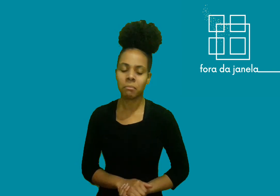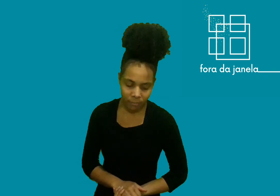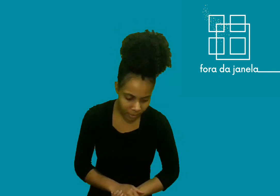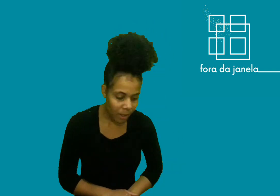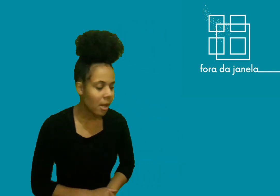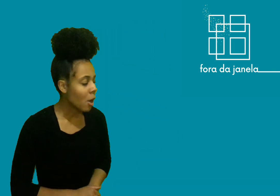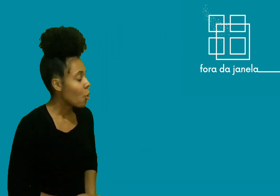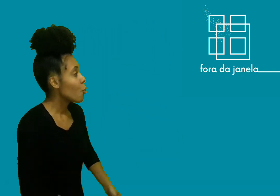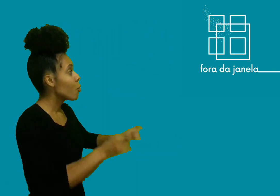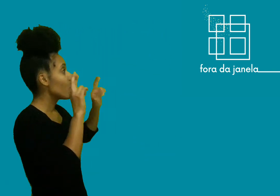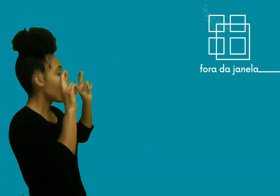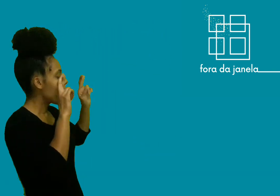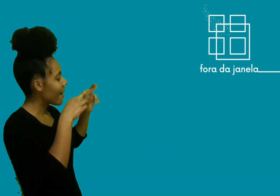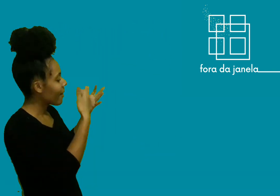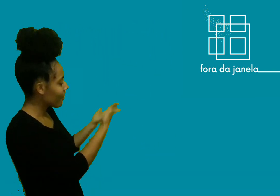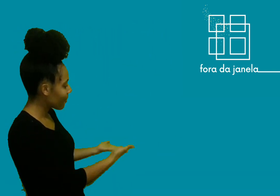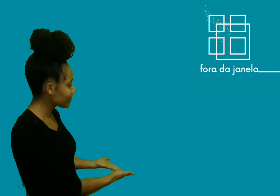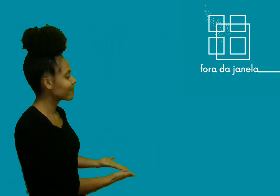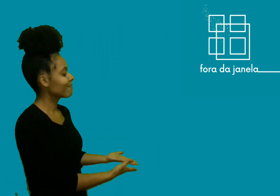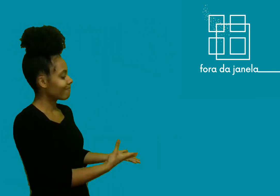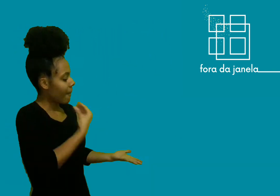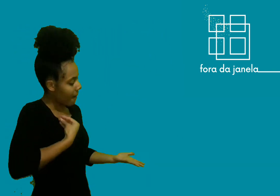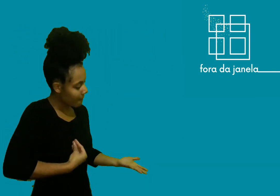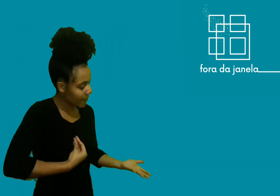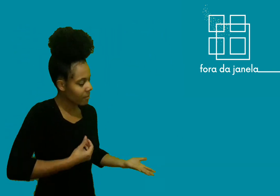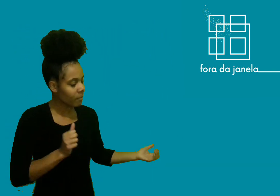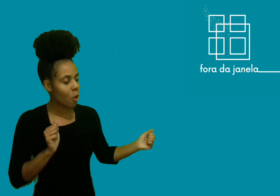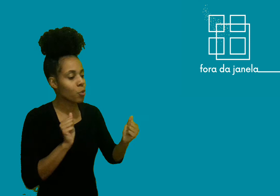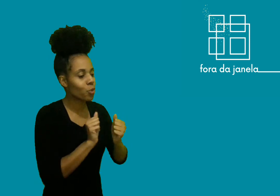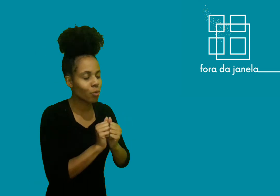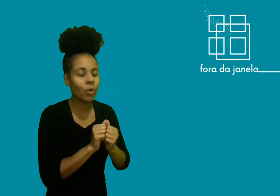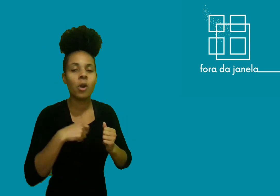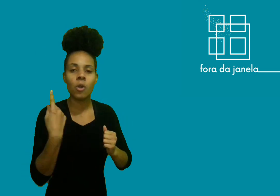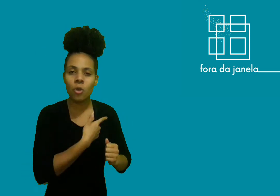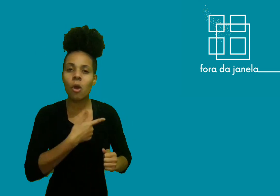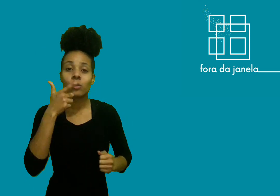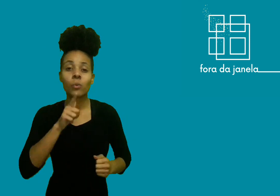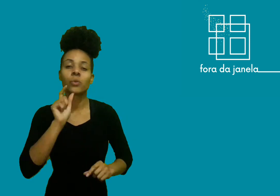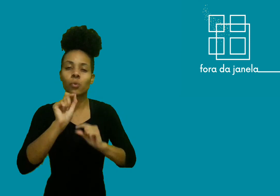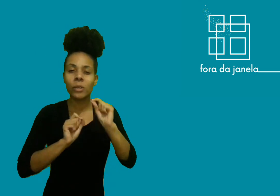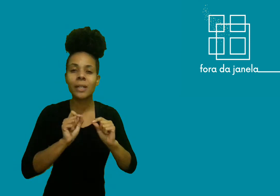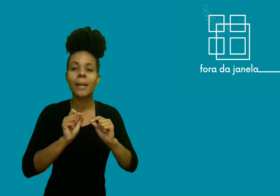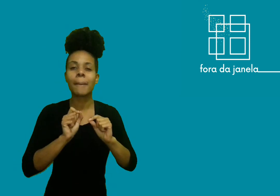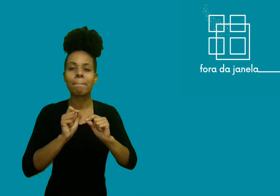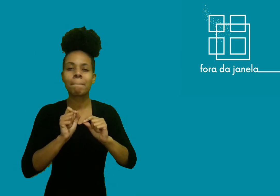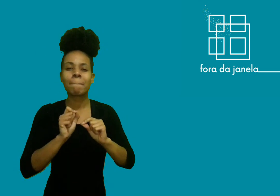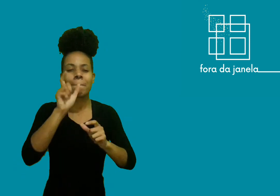sua participação agora, Carol, a gente atinja mais pessoas. Não é que a gente está levando informações, porque a gente é